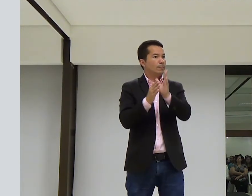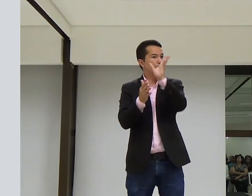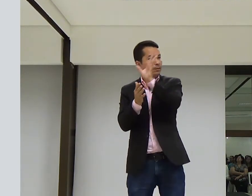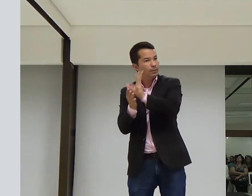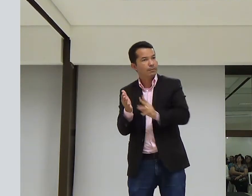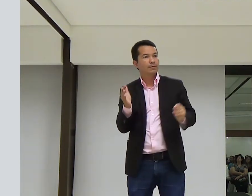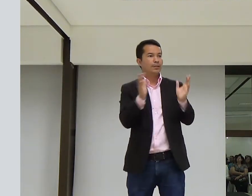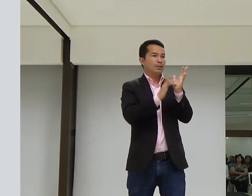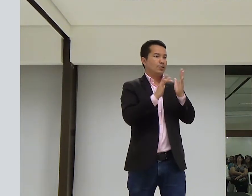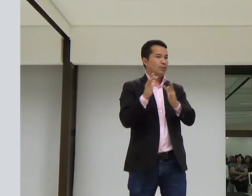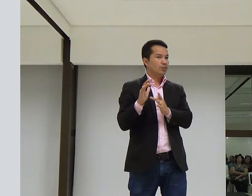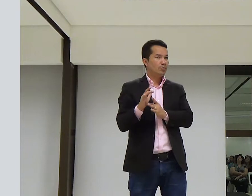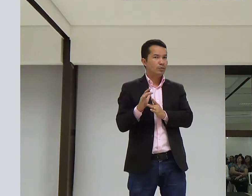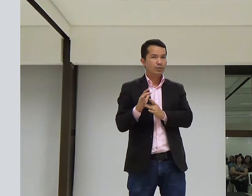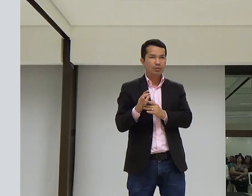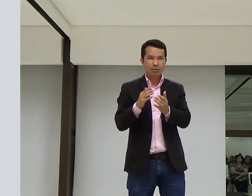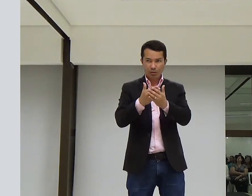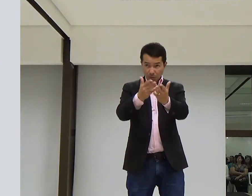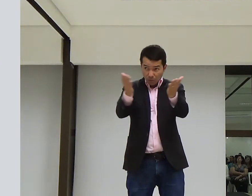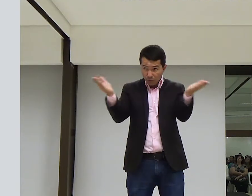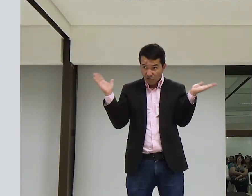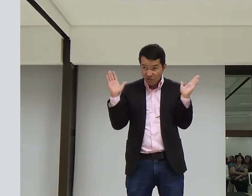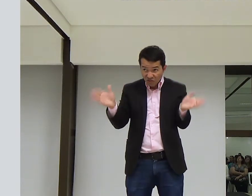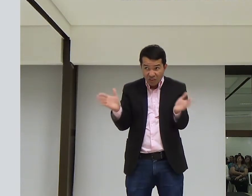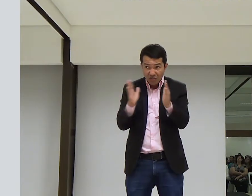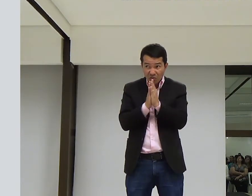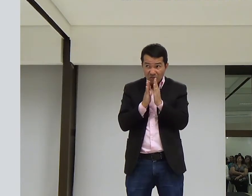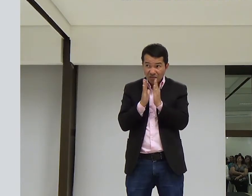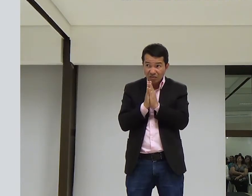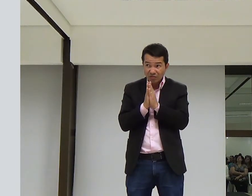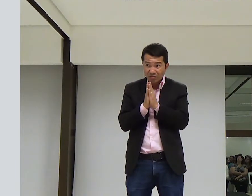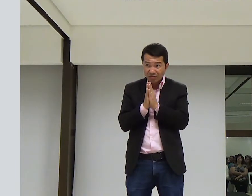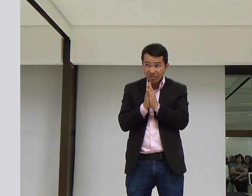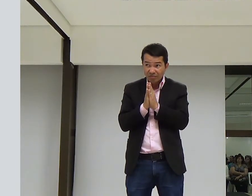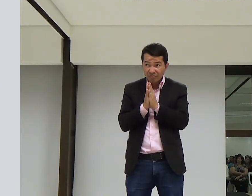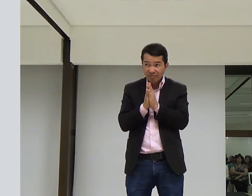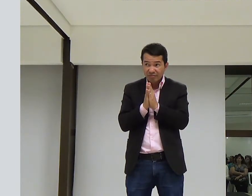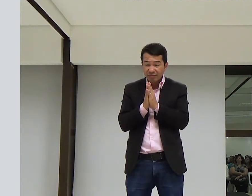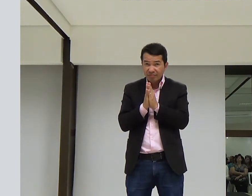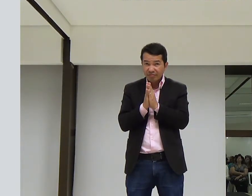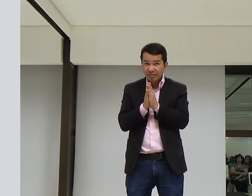todo, praticando isso, copiando Jesus. Você já orou?